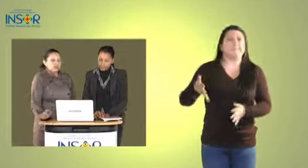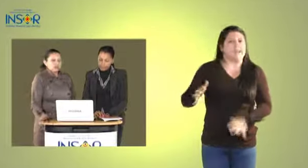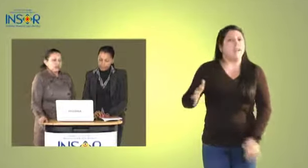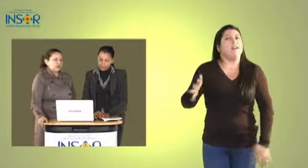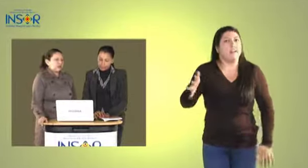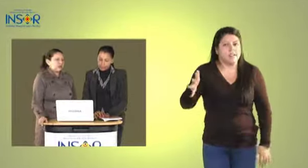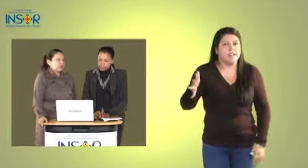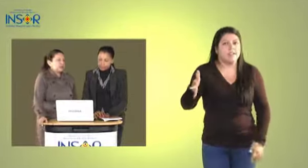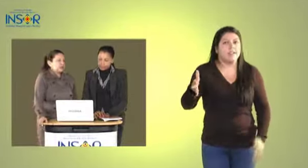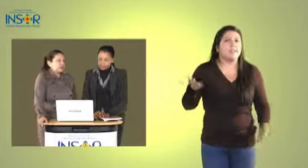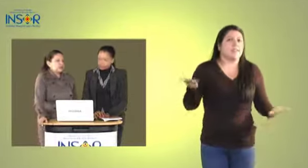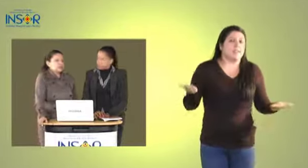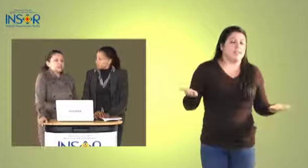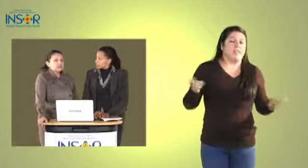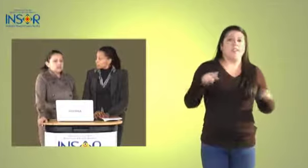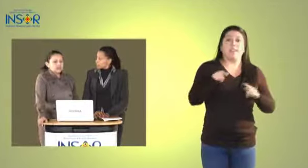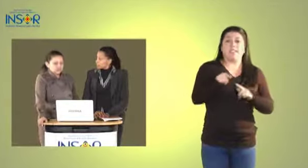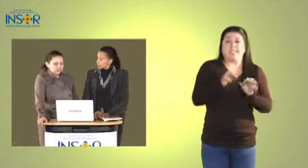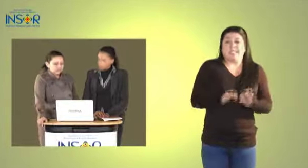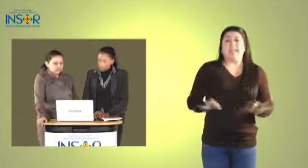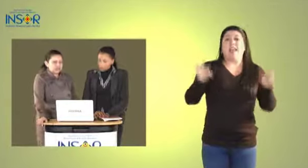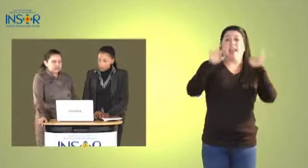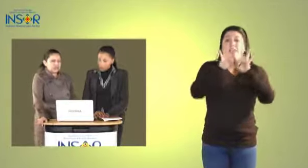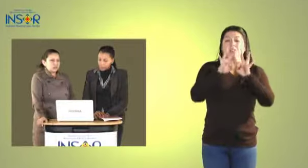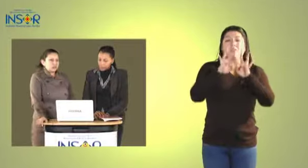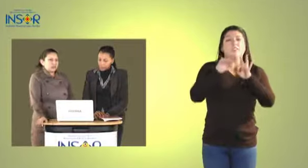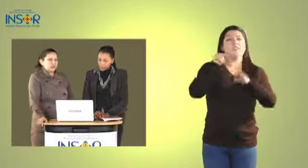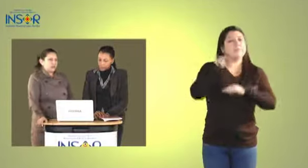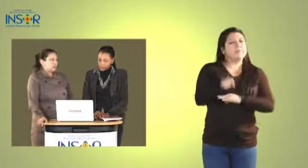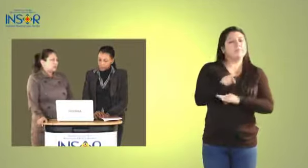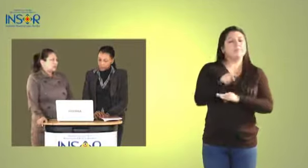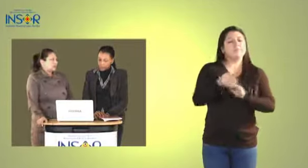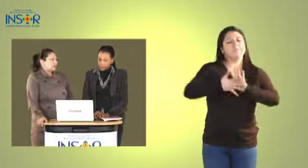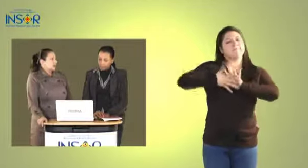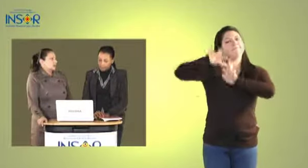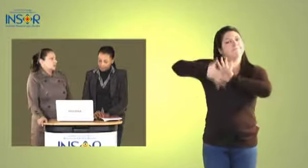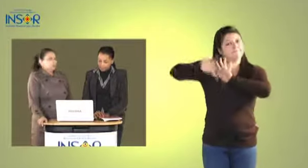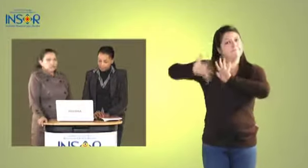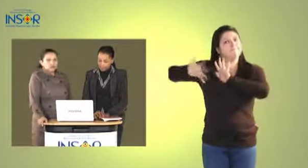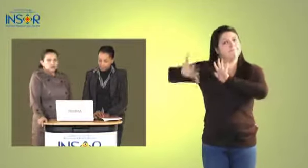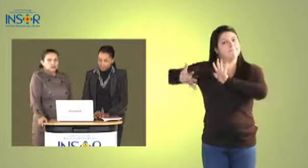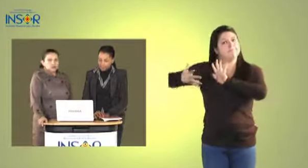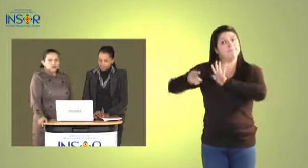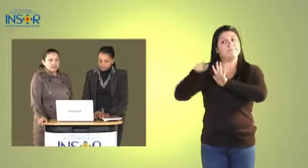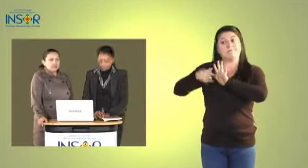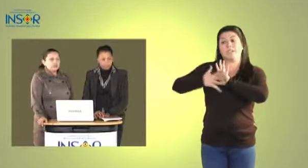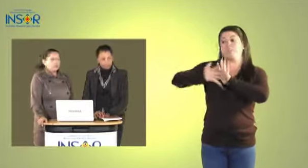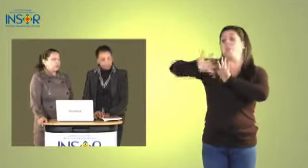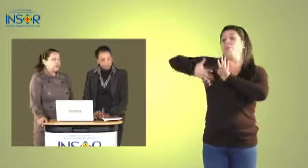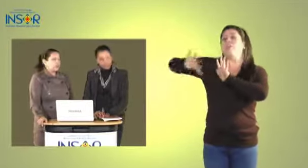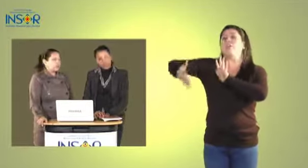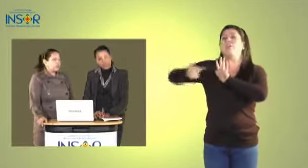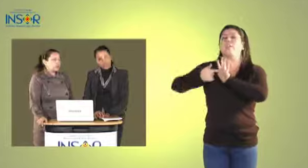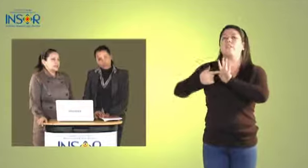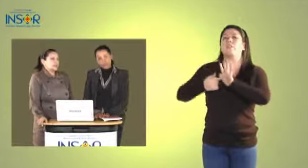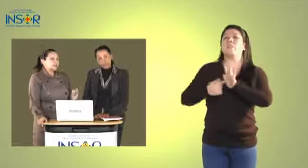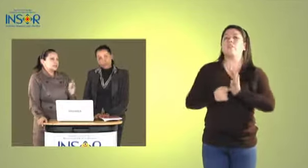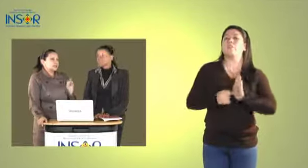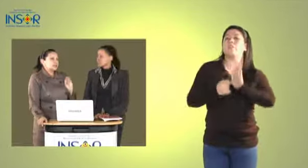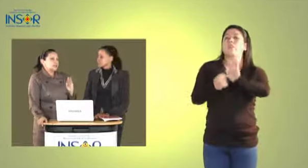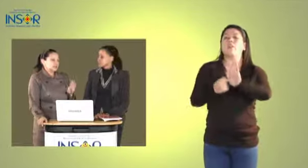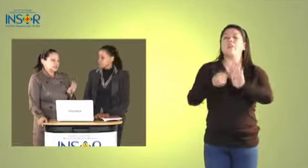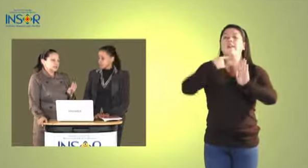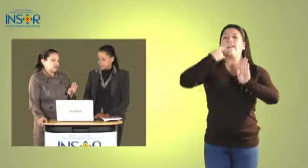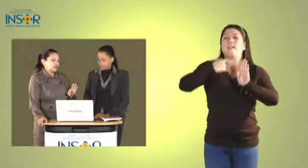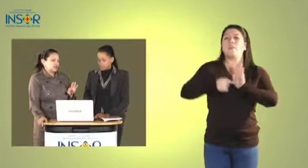manera muy irregular. Entonces, por eso la importancia del modelo, porque es modelo de lengua, porque es modelo de identidad, es